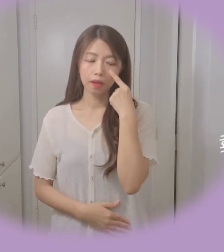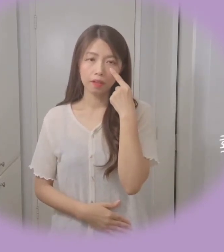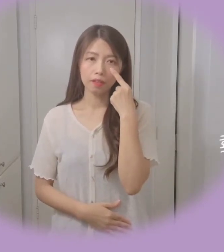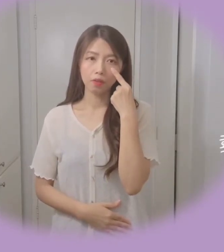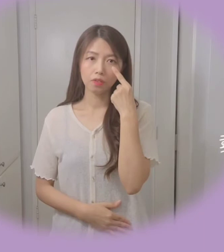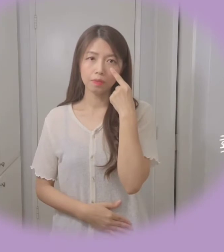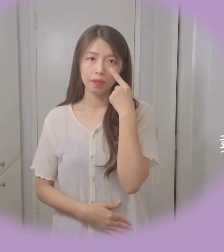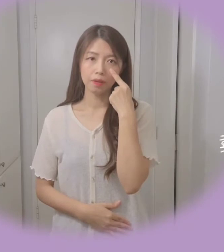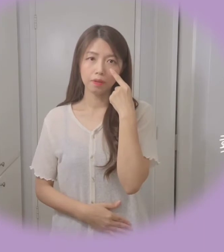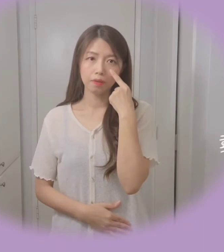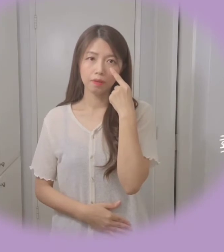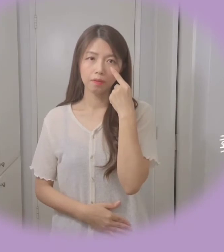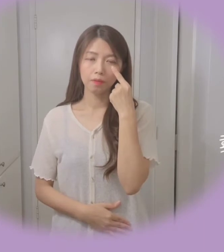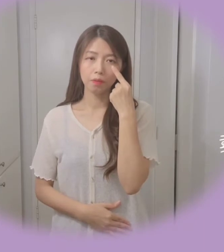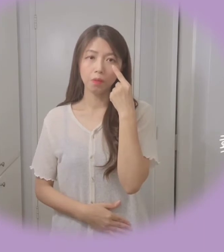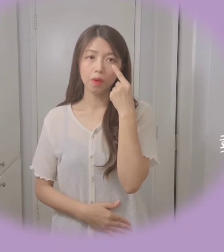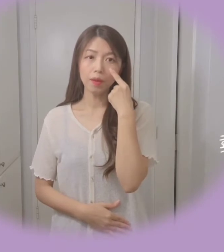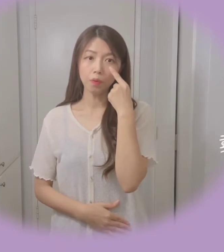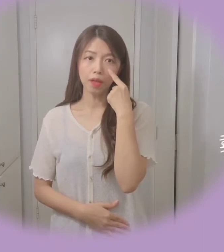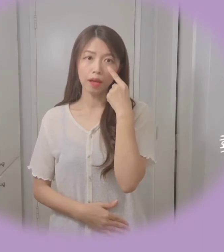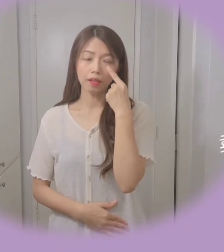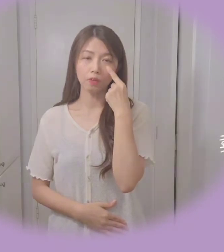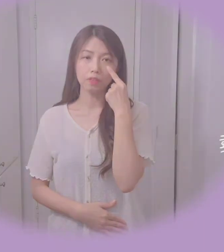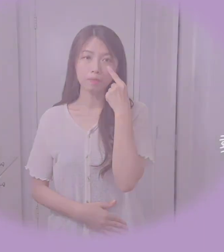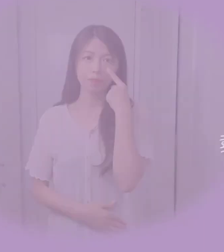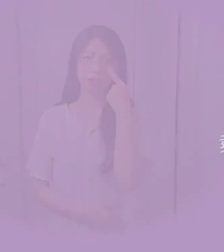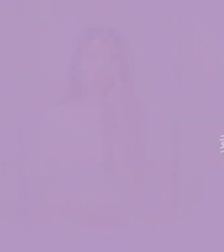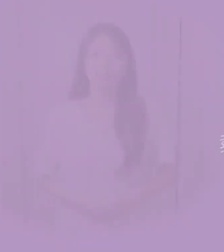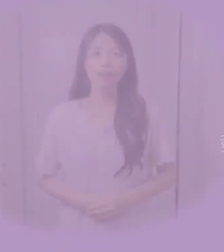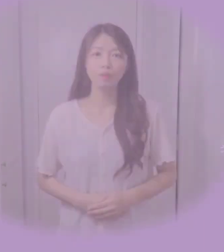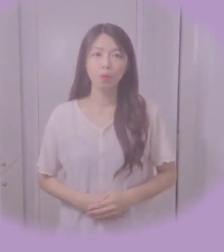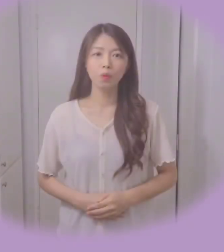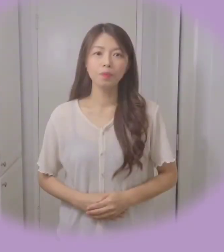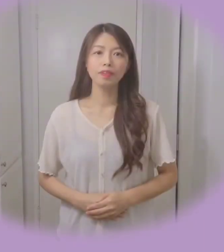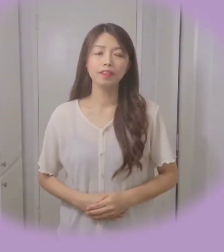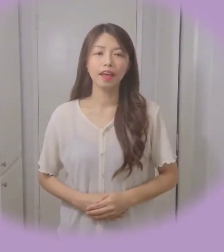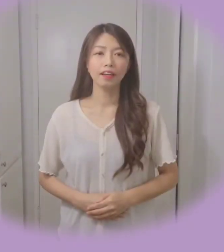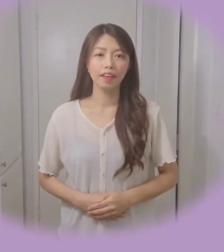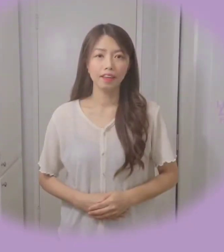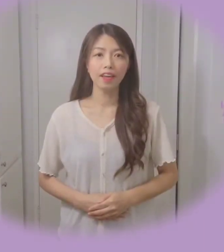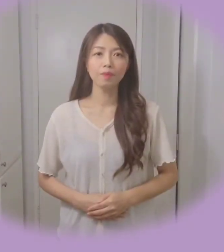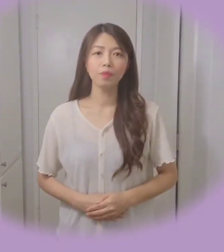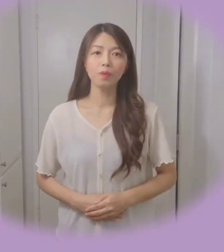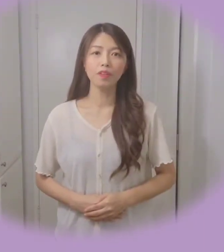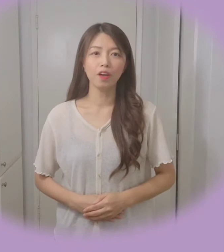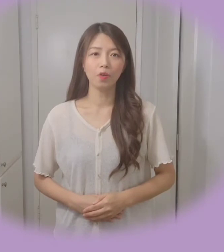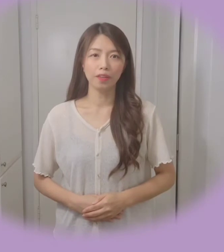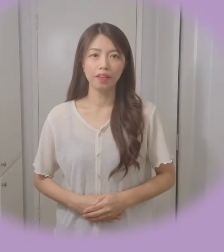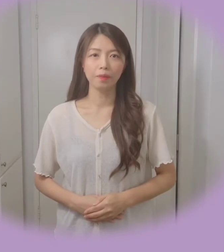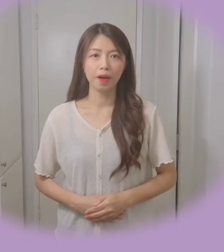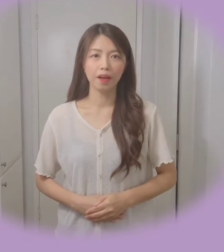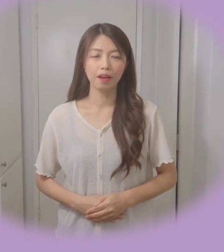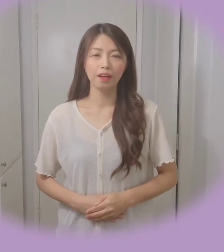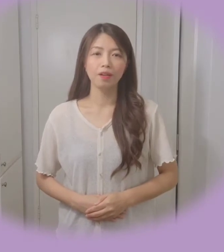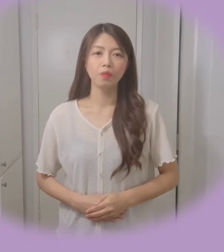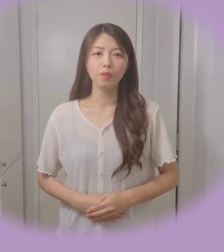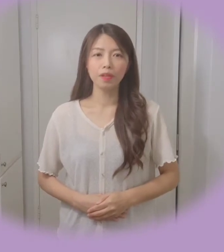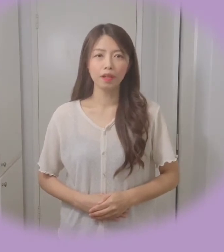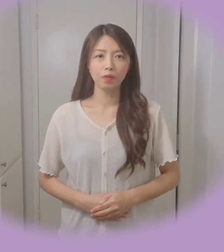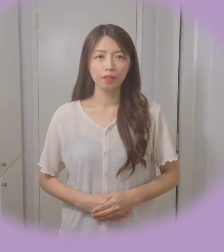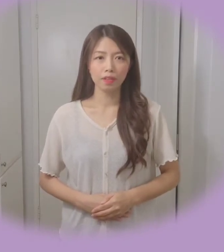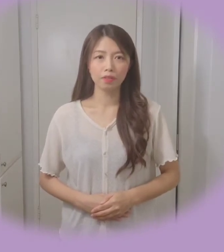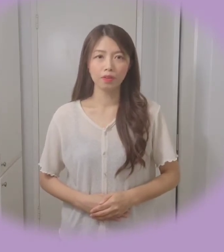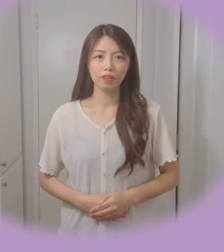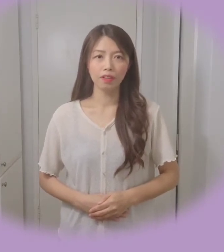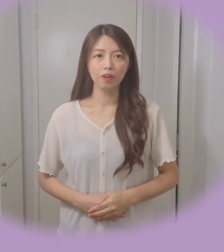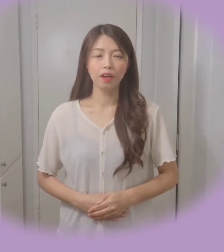이렇게 찍어주시면 돼요. 뭐뭐 해보다 이런 뜻입니다. 봄, 그대가 내게 봄이 되어 왔나봐.